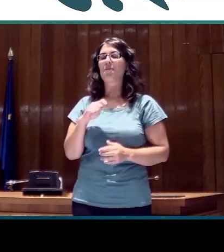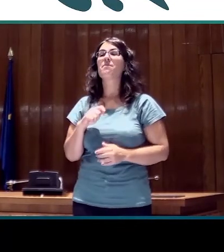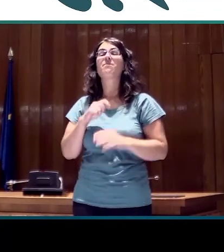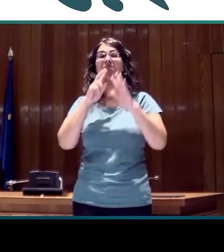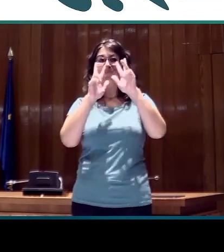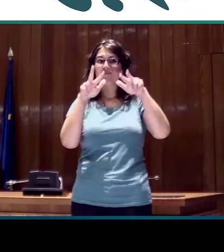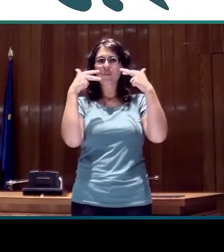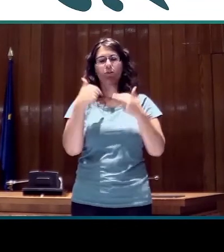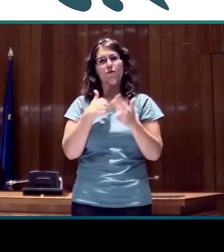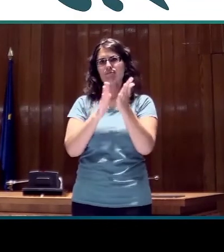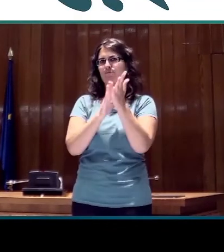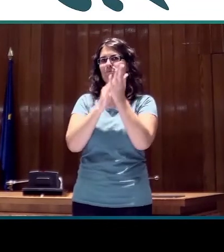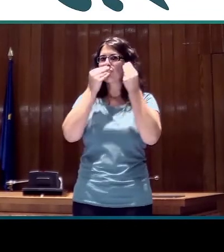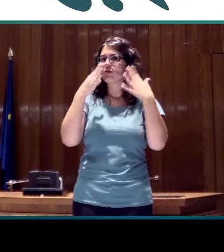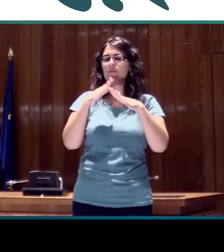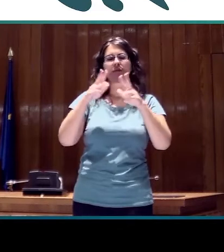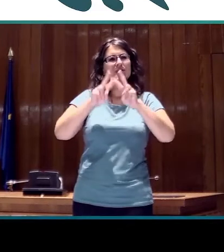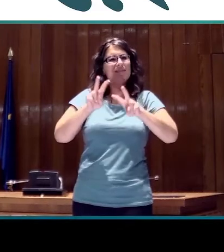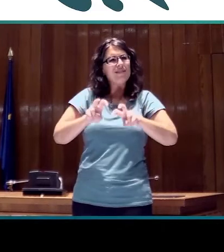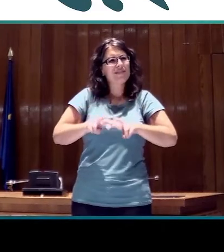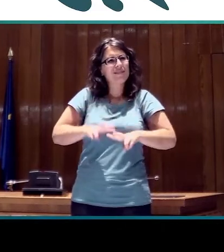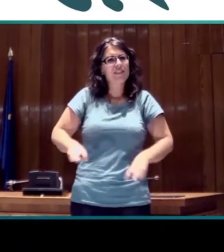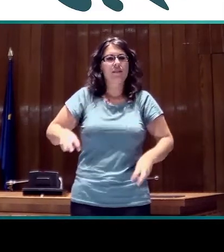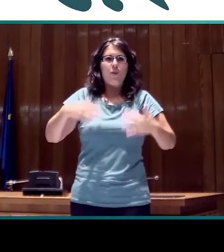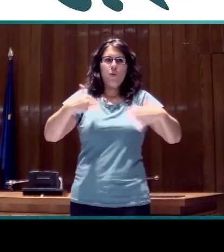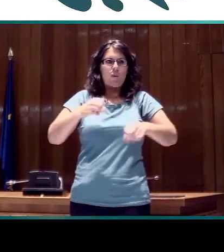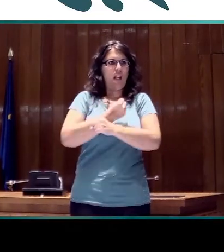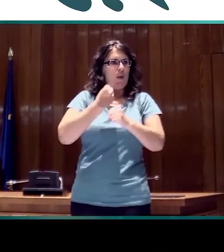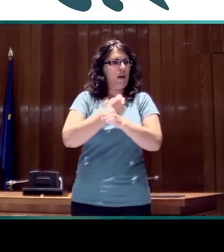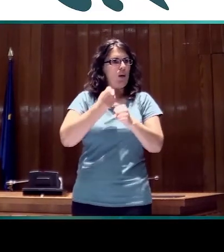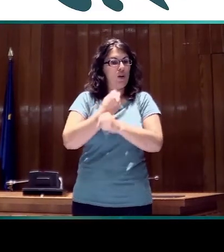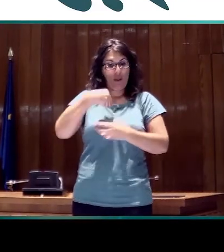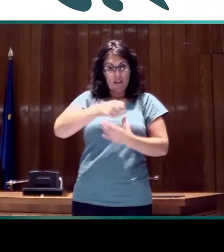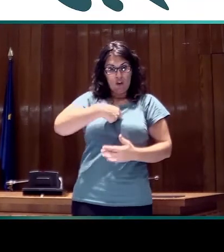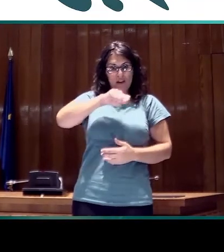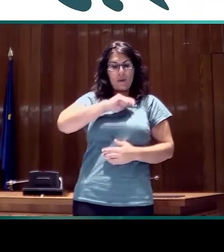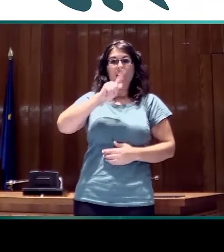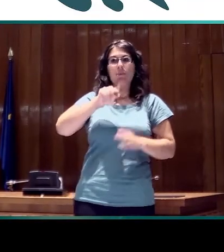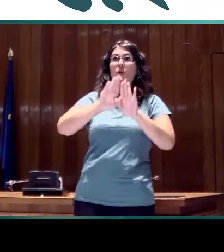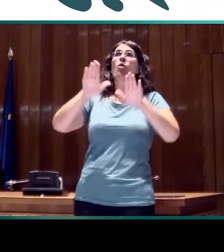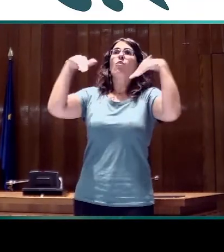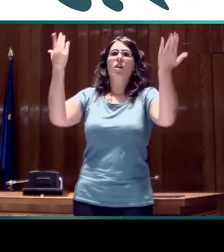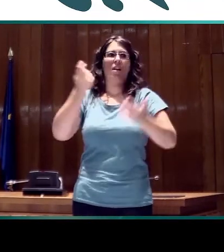investigadora que dentro y fuera de nuestra frontera se desarrolla con la lengua de signo Española